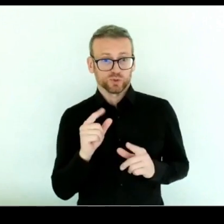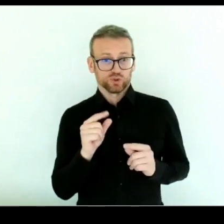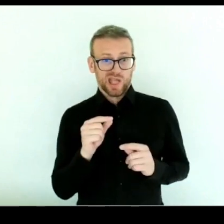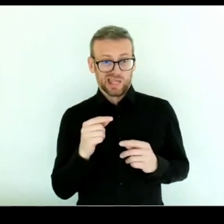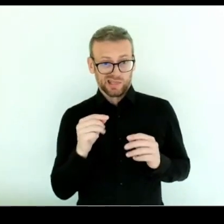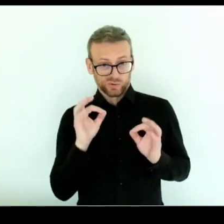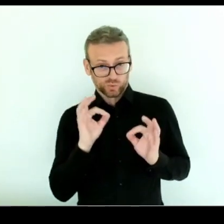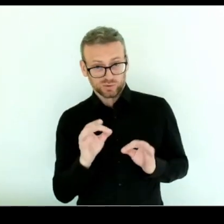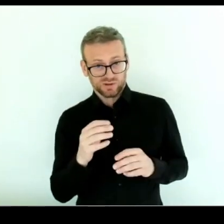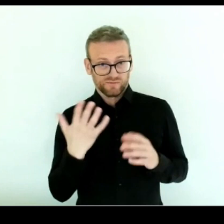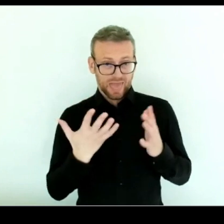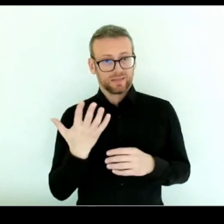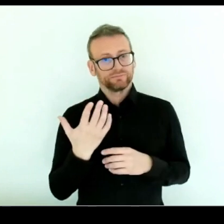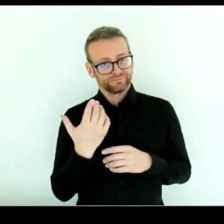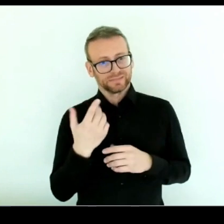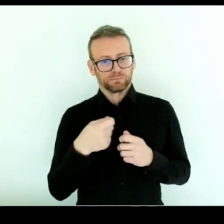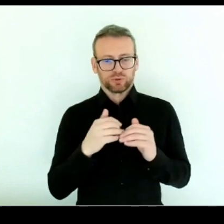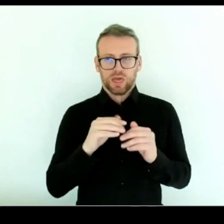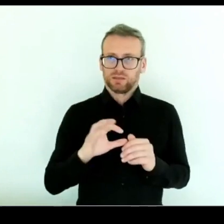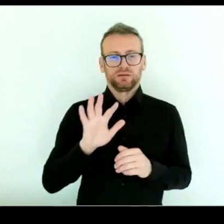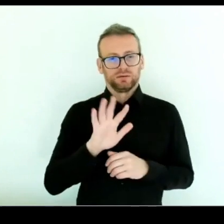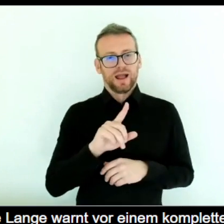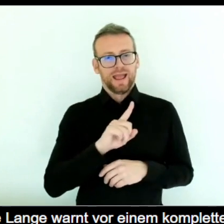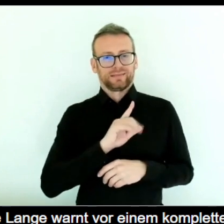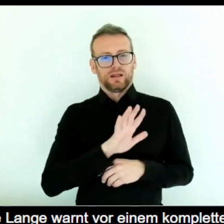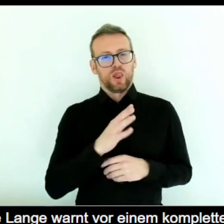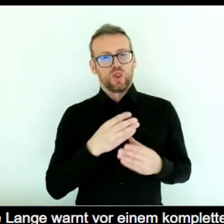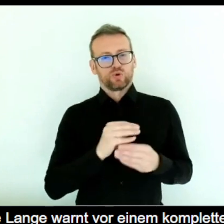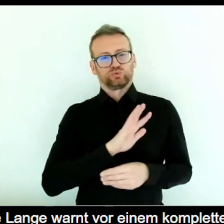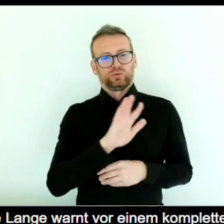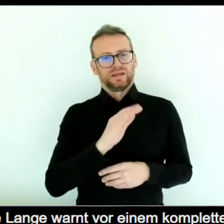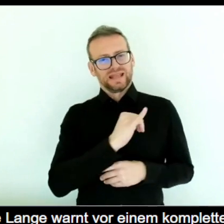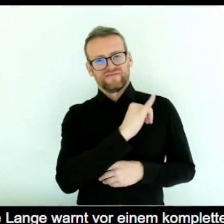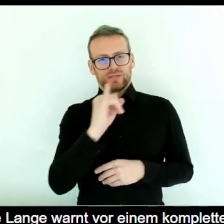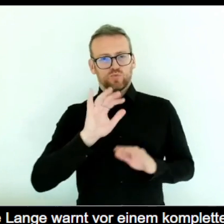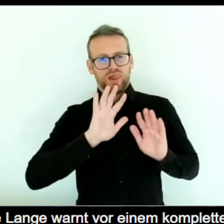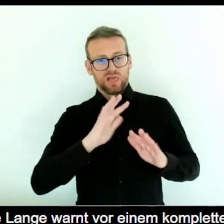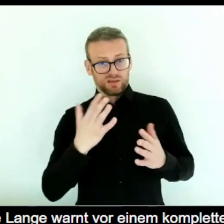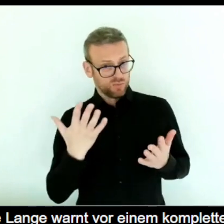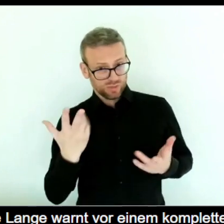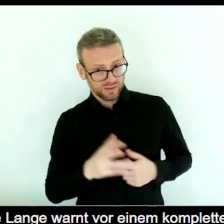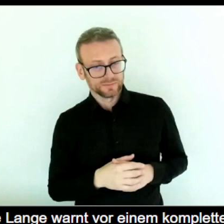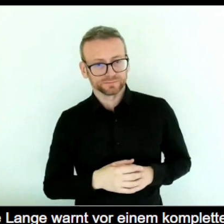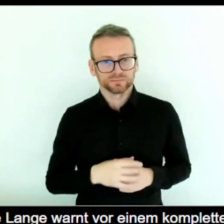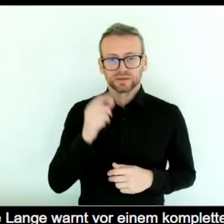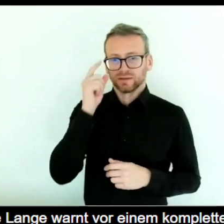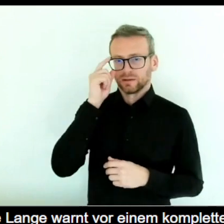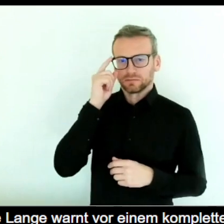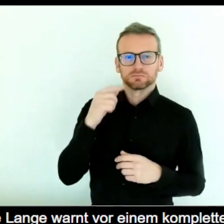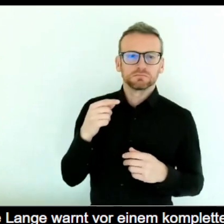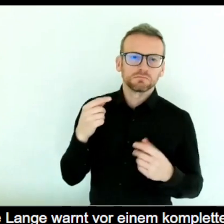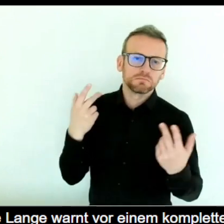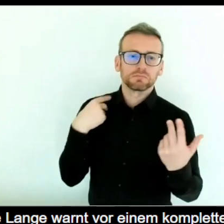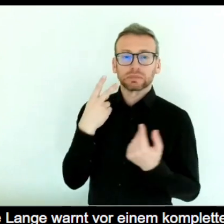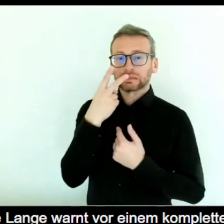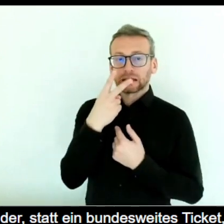umsetzen. Es hat um viel die Finanzierungsfrage gegangen. Die Benachteiligung des ländlichen Raums braucht die ganzen Diskussionen nicht wieder erneut aufwärmen.